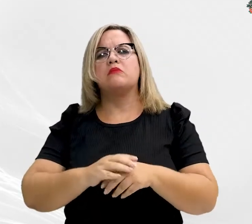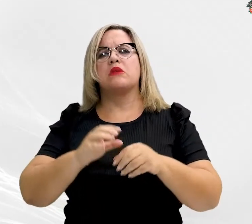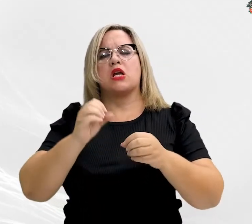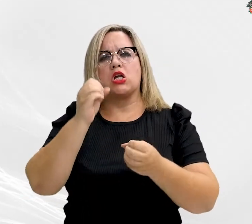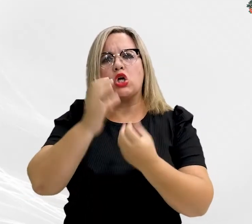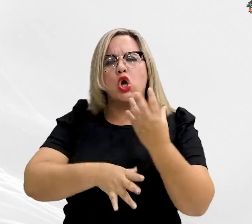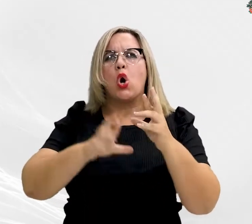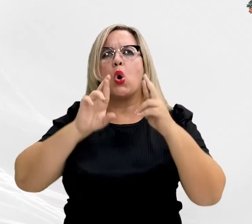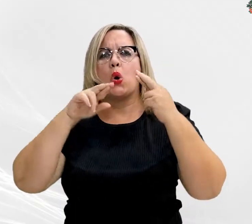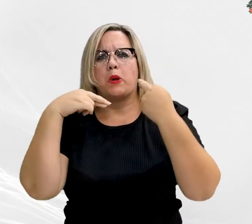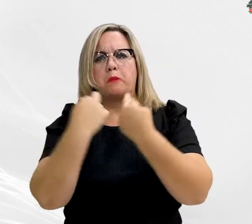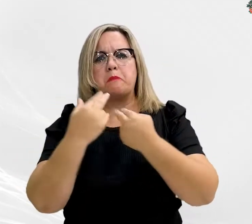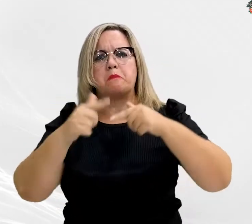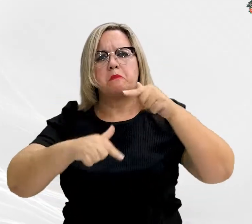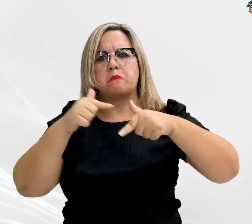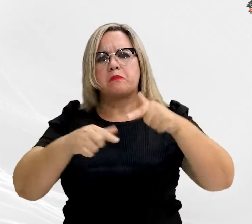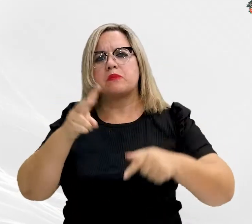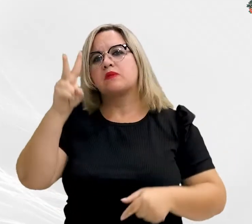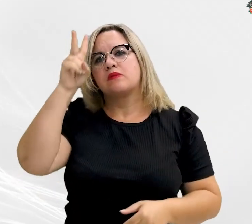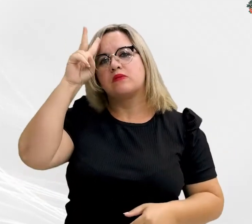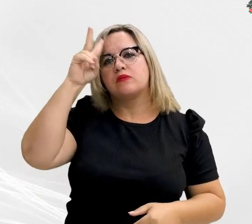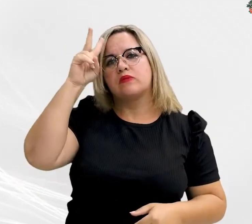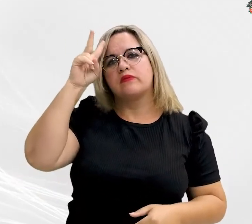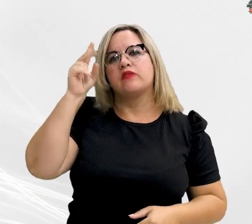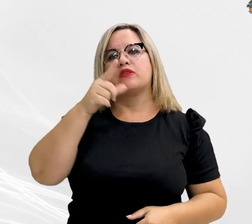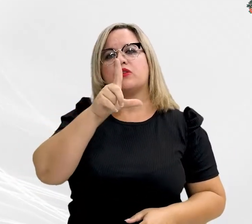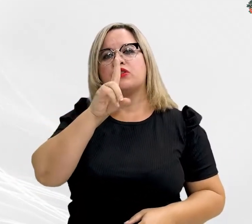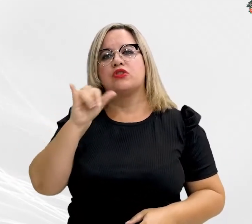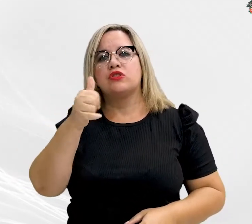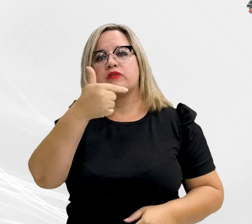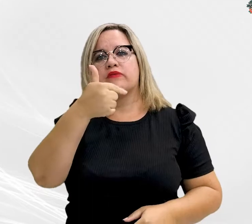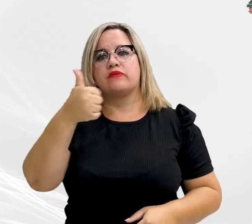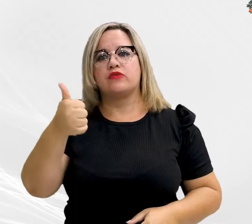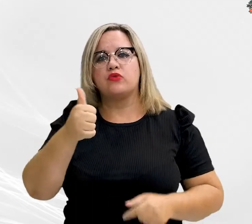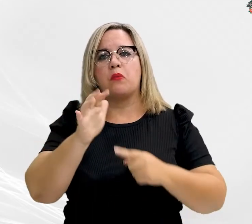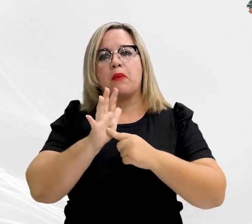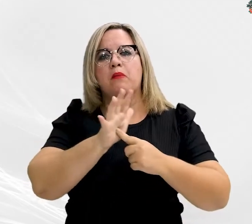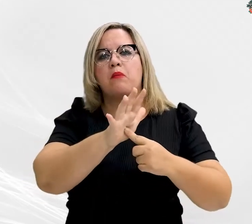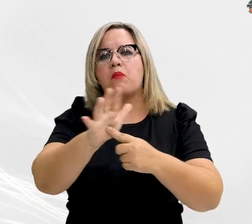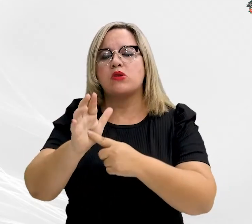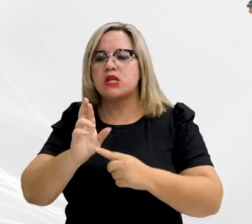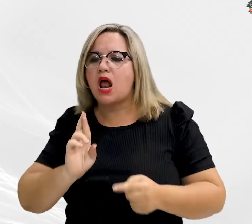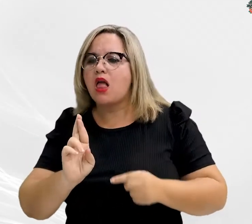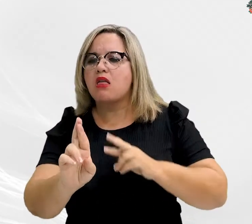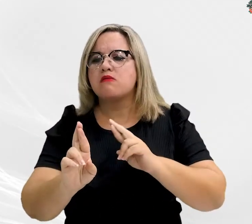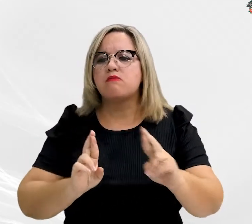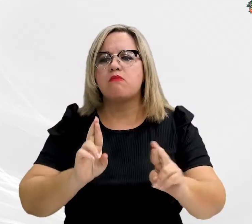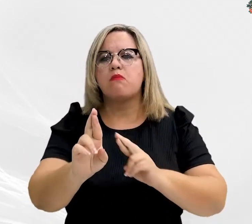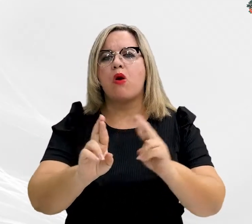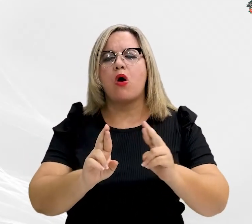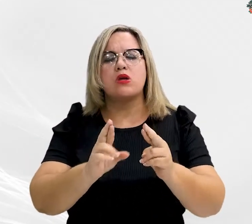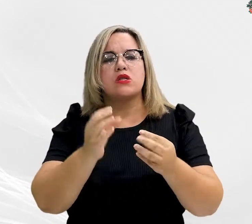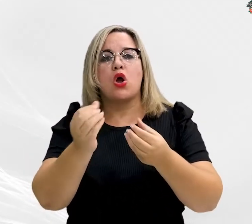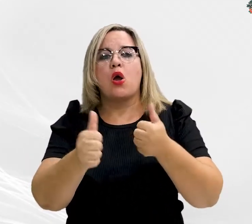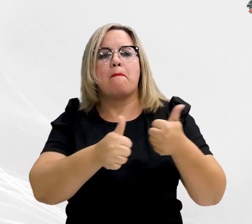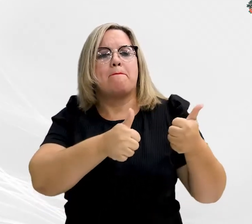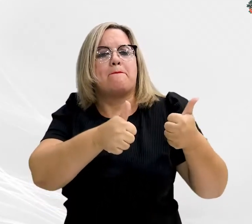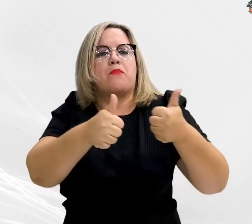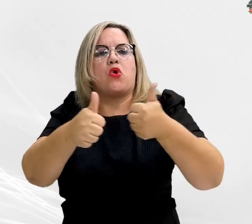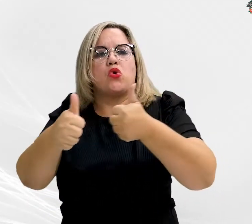trabalho na manhã desta segunda-feira dia 21 para apresentar os resultados alcançados em 2021 e debater ações para o